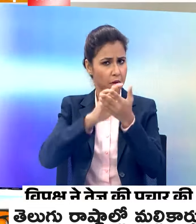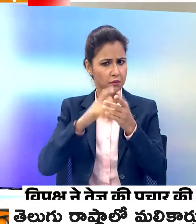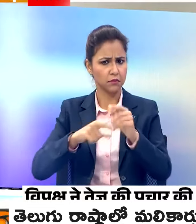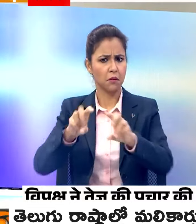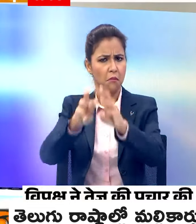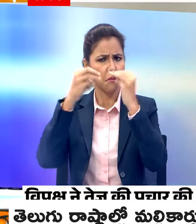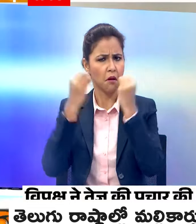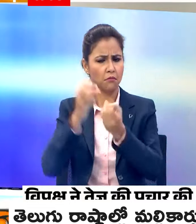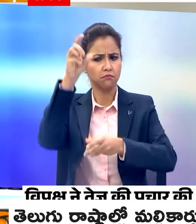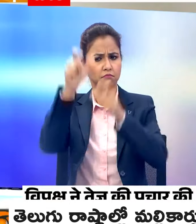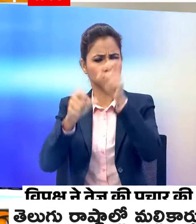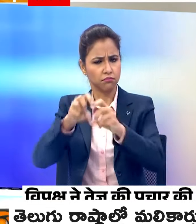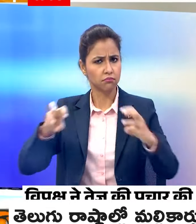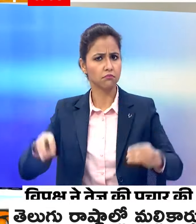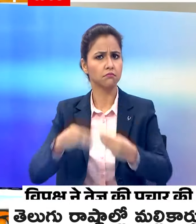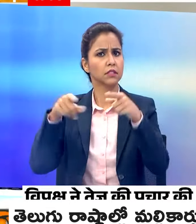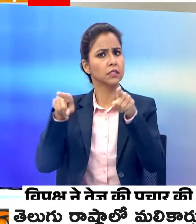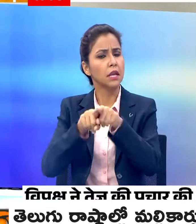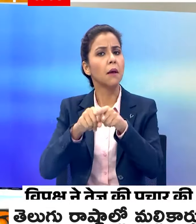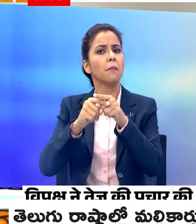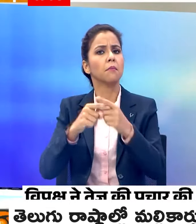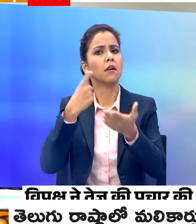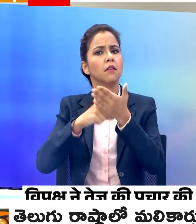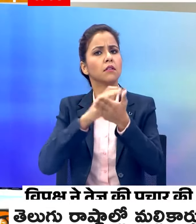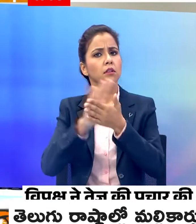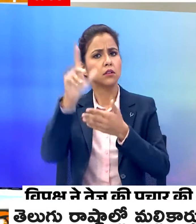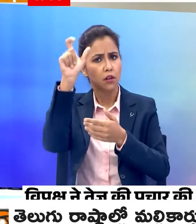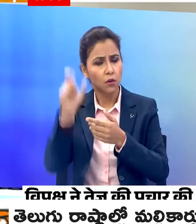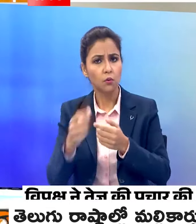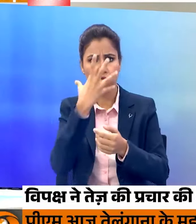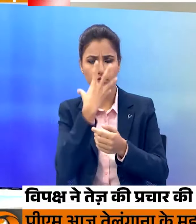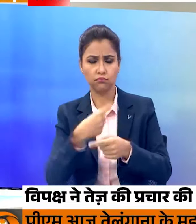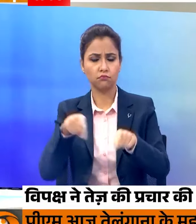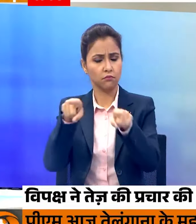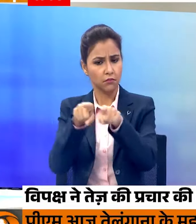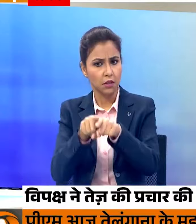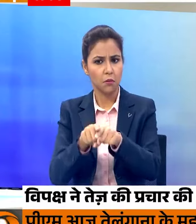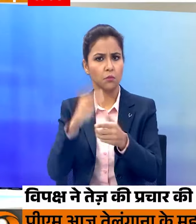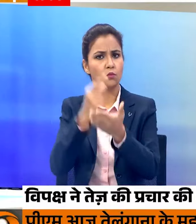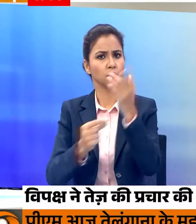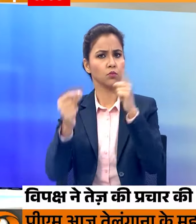मीटिंग वहीं राहुल गांधी और मायावती उत्तर प्रदेश में करेंगे